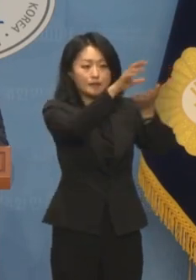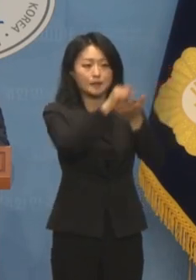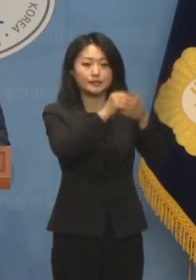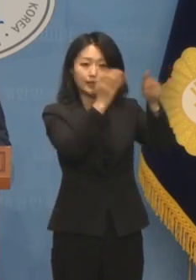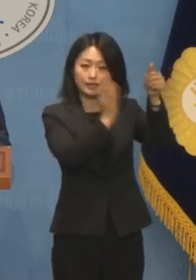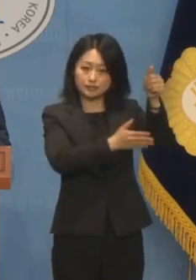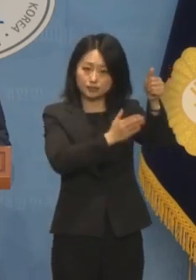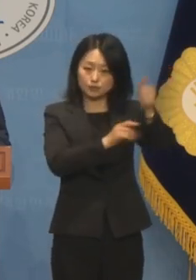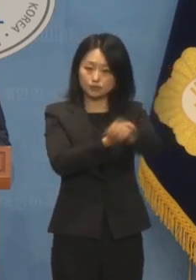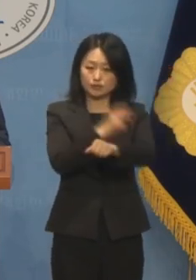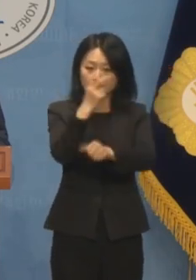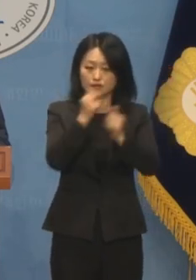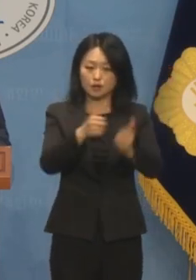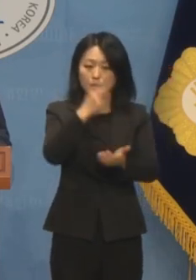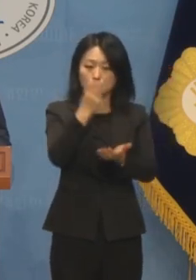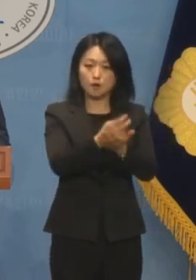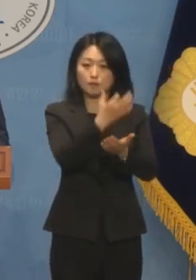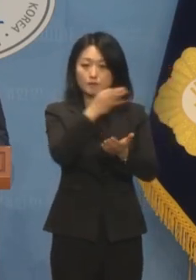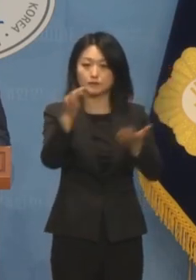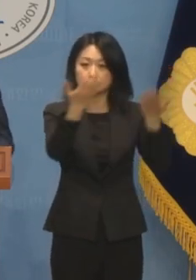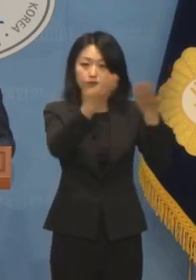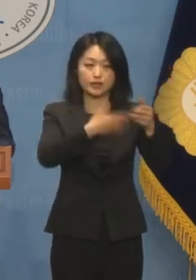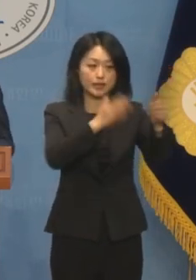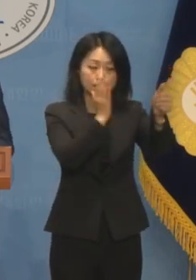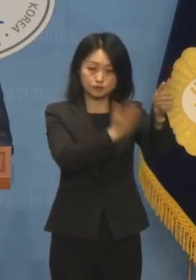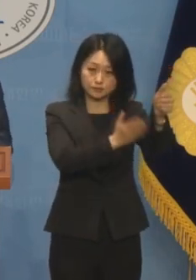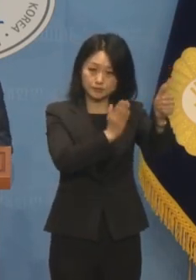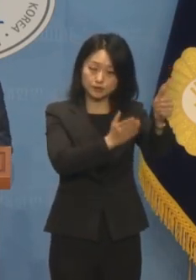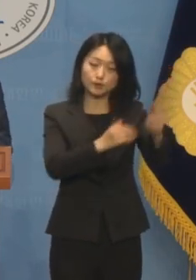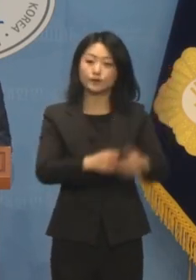특검법을 수용하십시오.